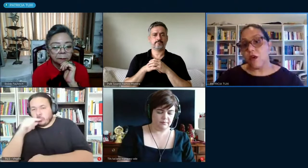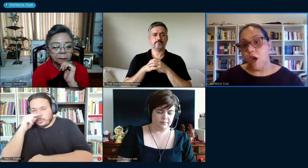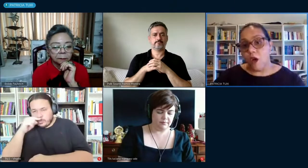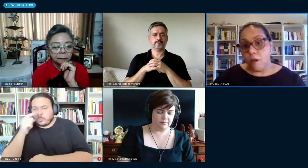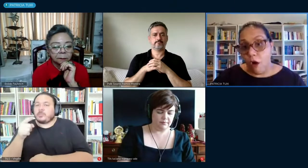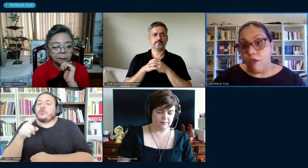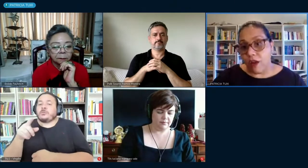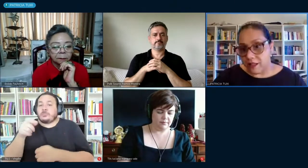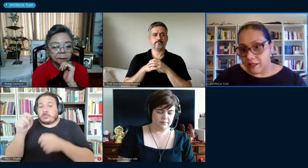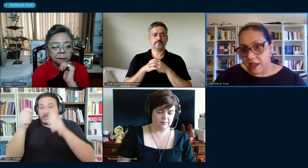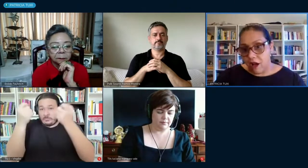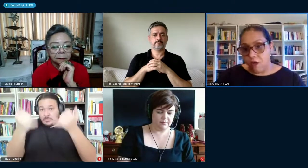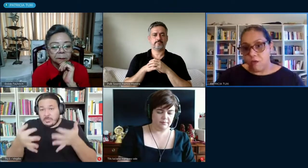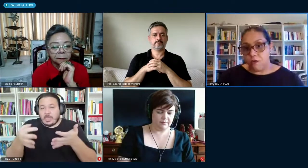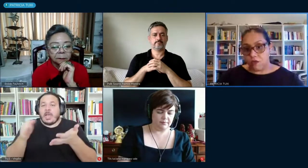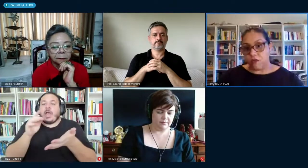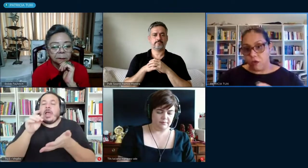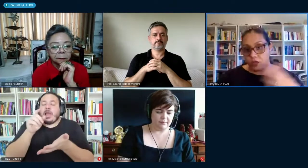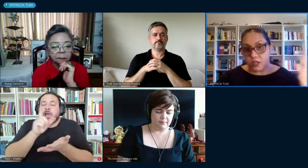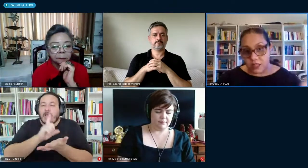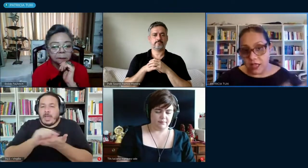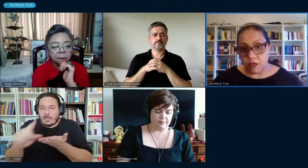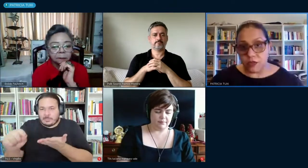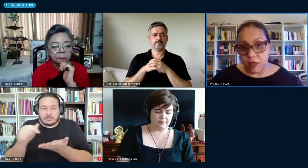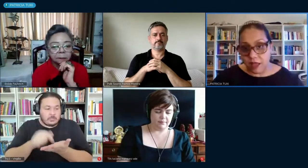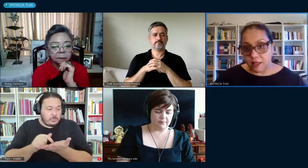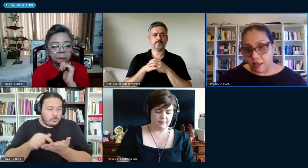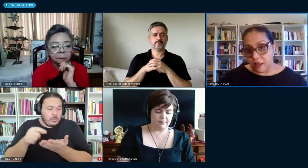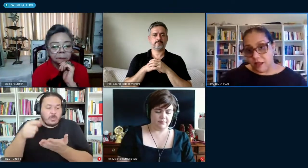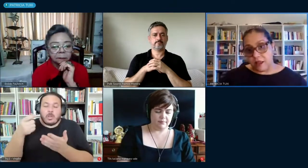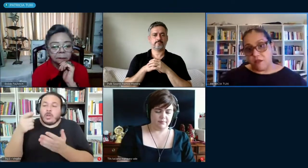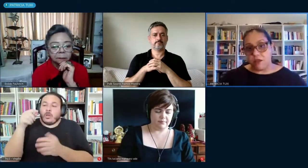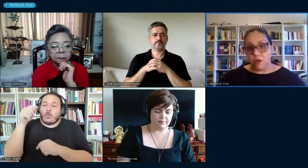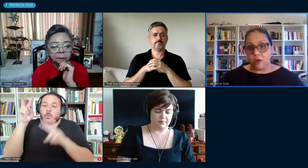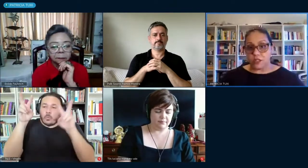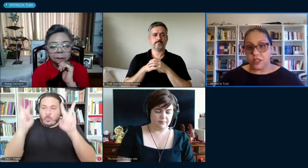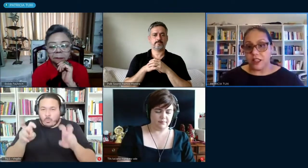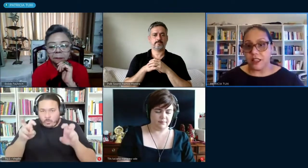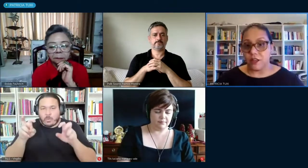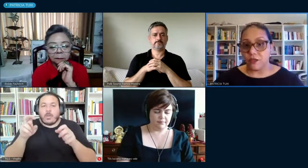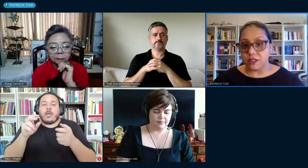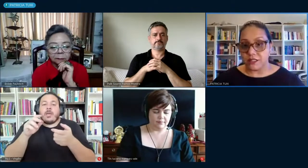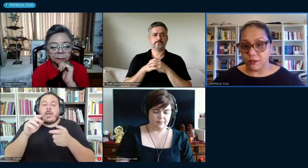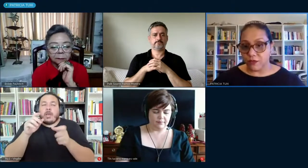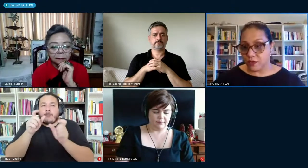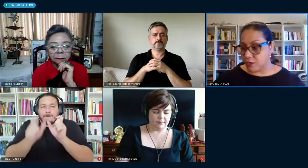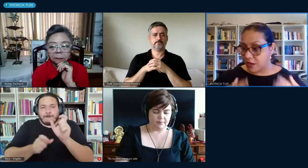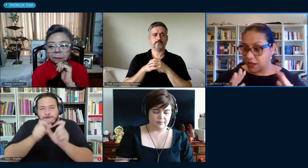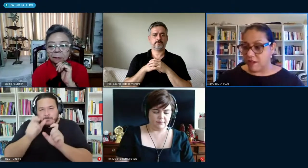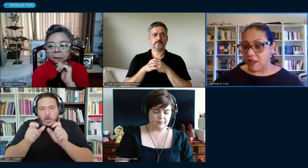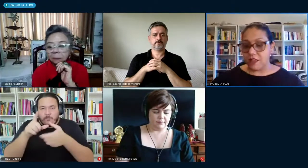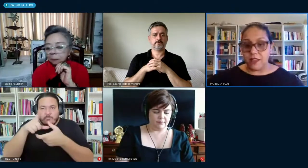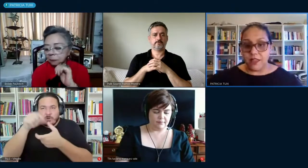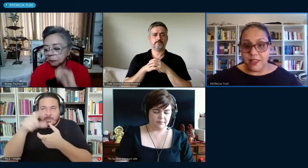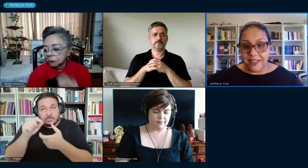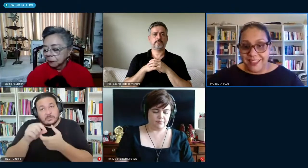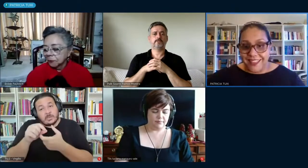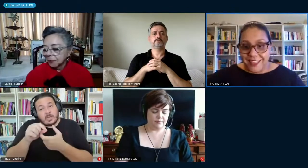questão morfolexical muito forte, se é que eu estou certa e não fonológica, né? Aí eu não sei se a professora é que